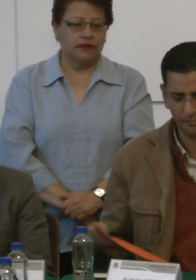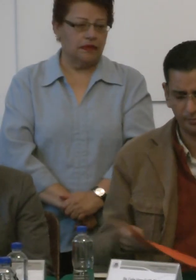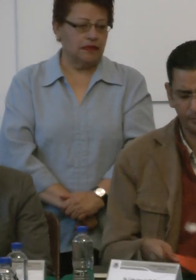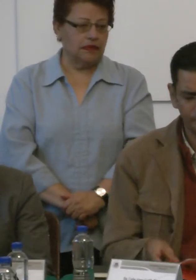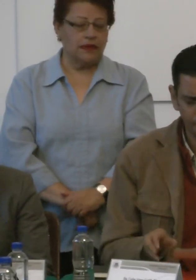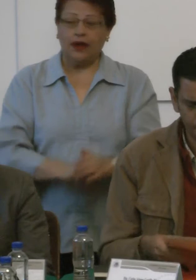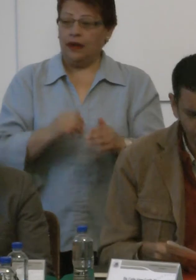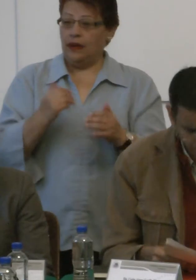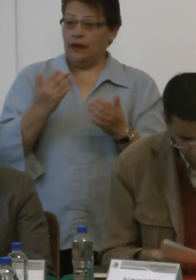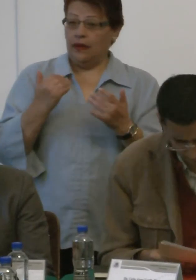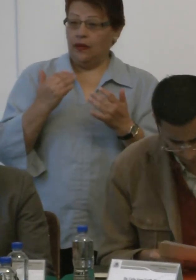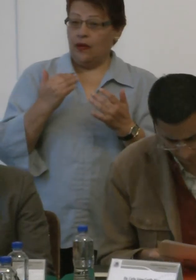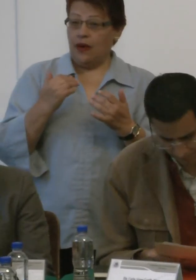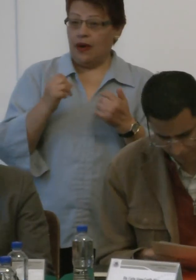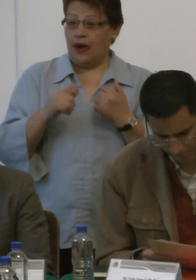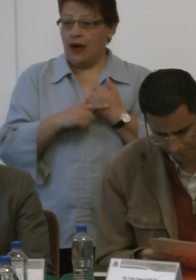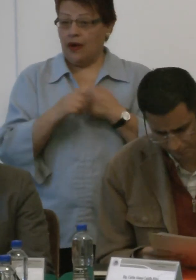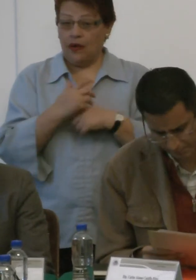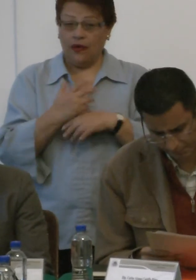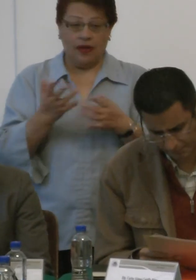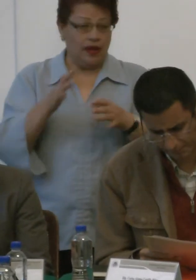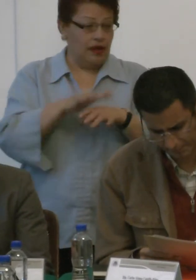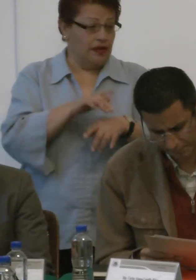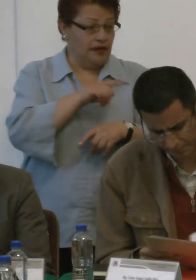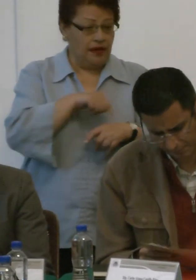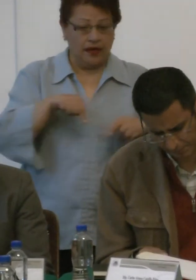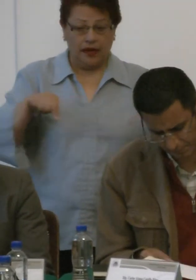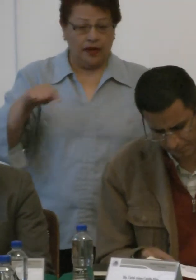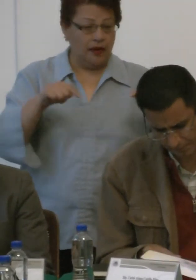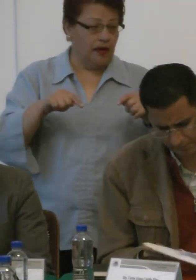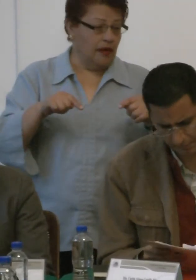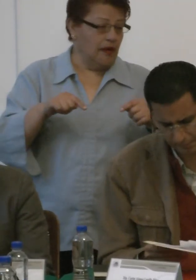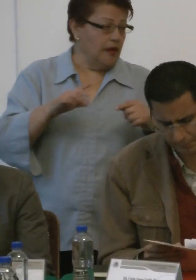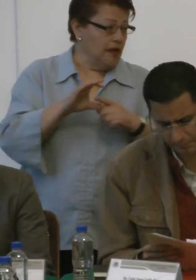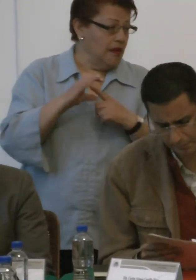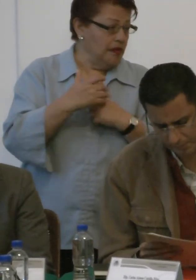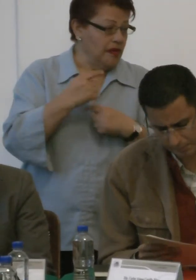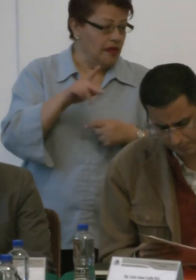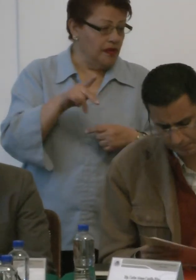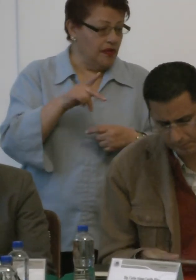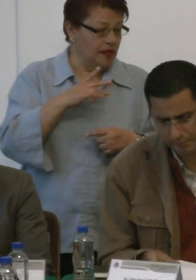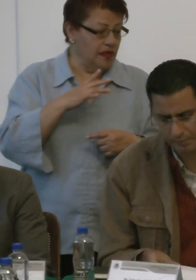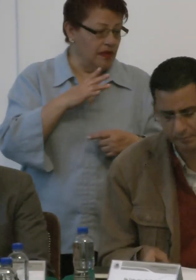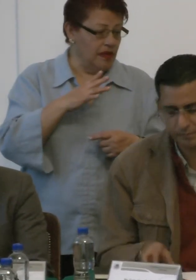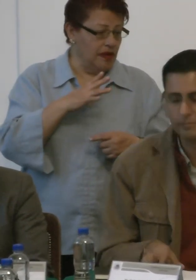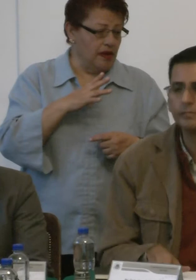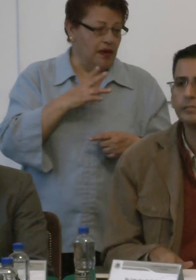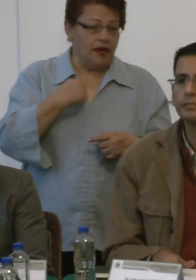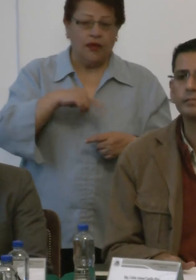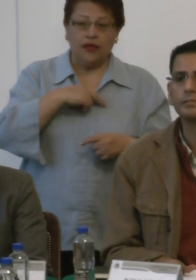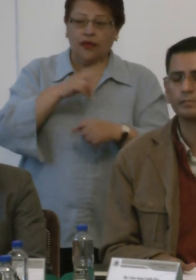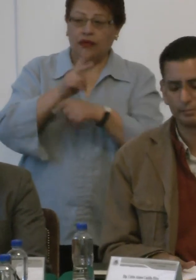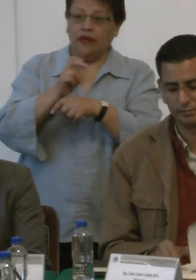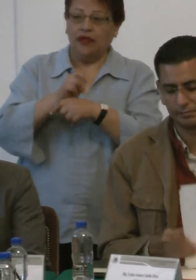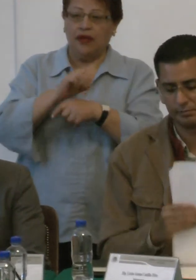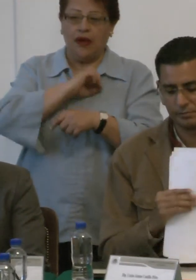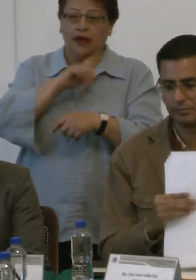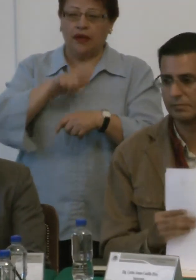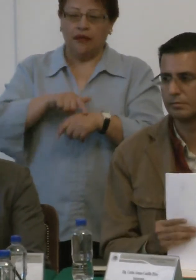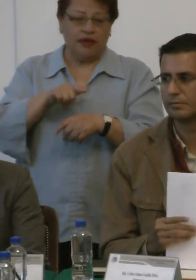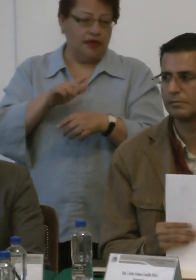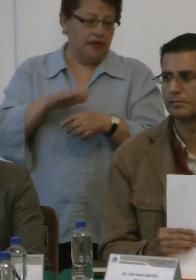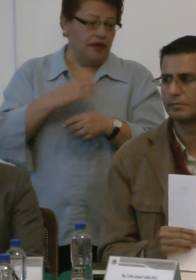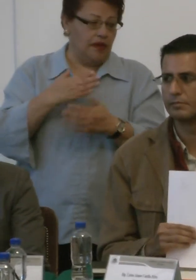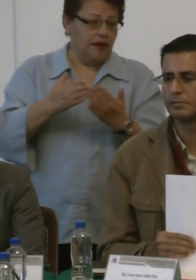Si no existe objeción por parte de los integrantes de esta comisión, quisiera darle la palabra a nuestros invitados especiales, ya que